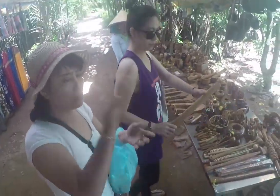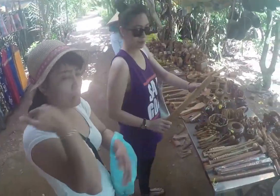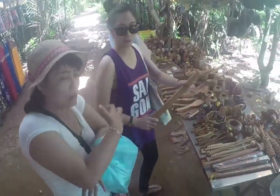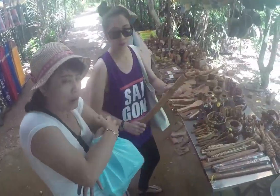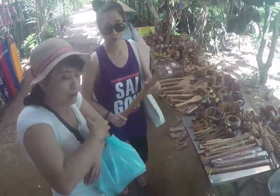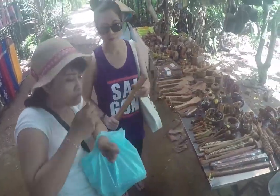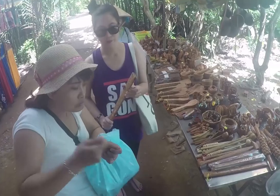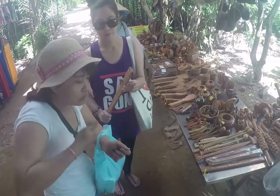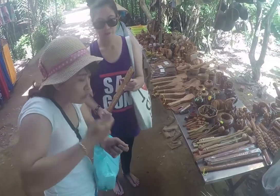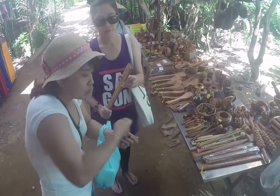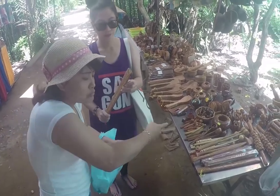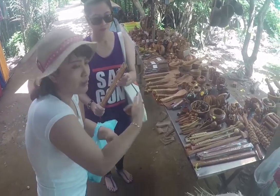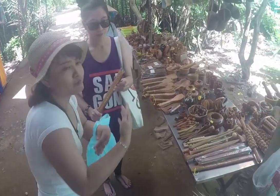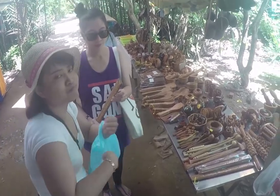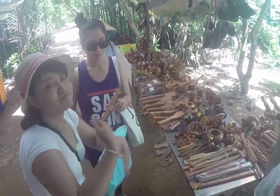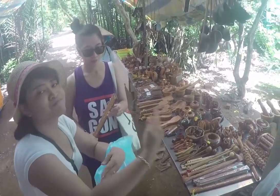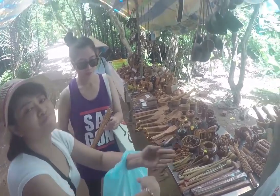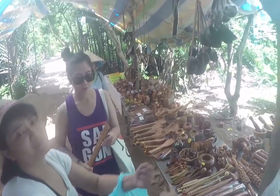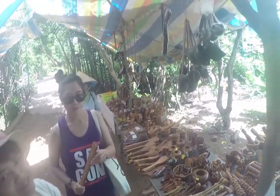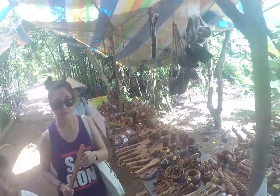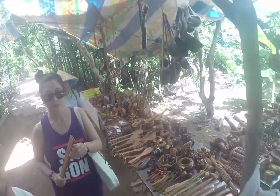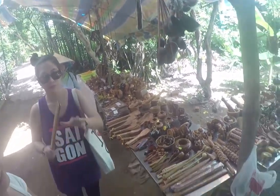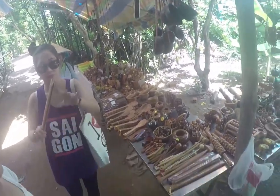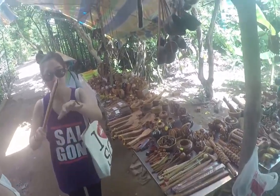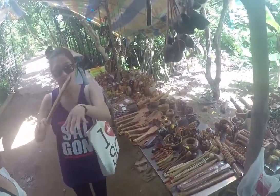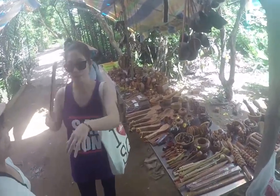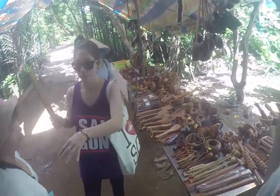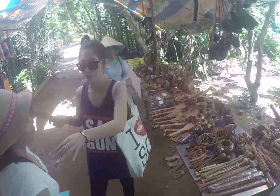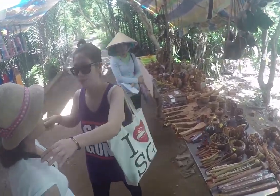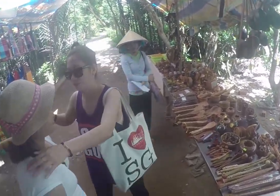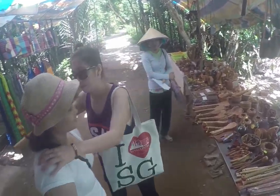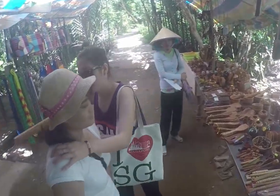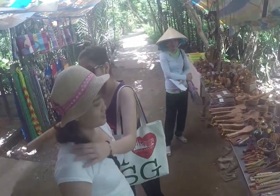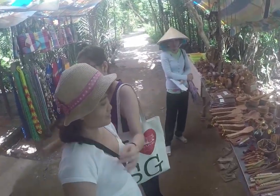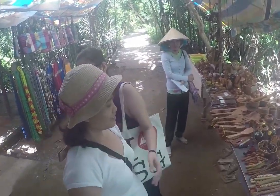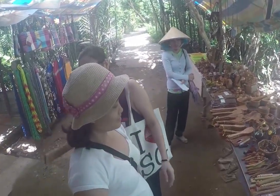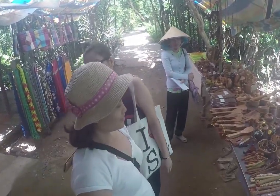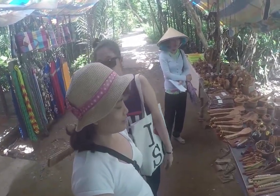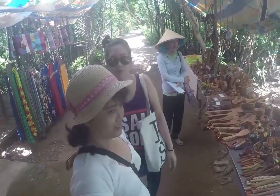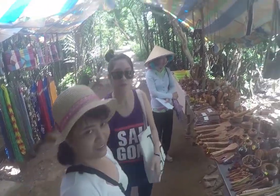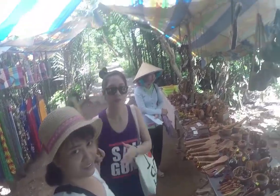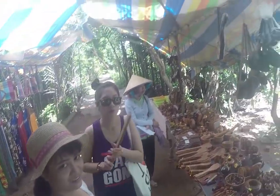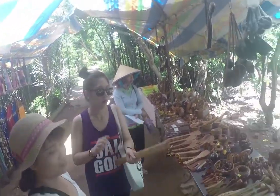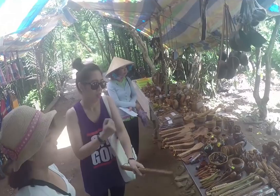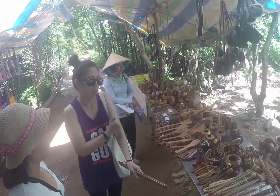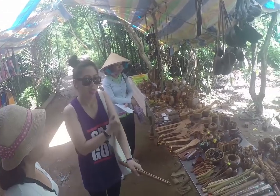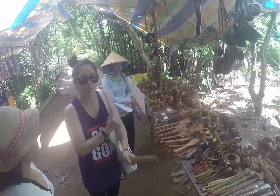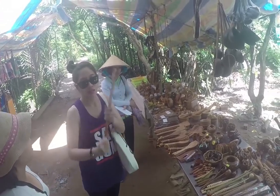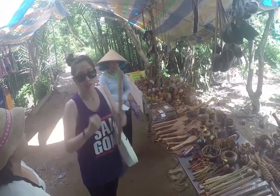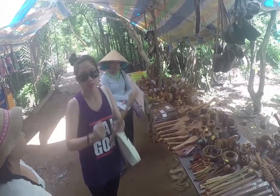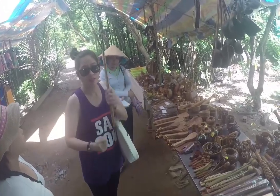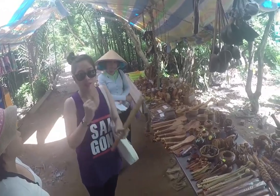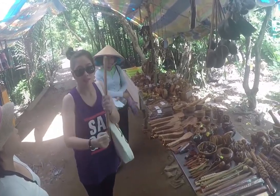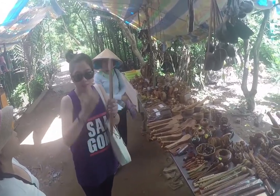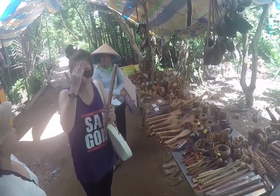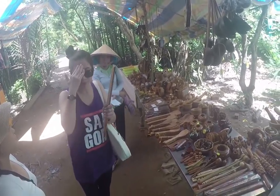Damals gab es sowas hier nicht. Vietnam war sehr arm. Dieser Holzklopfer ist auch ein Massagewerkzeug. Damit kann man